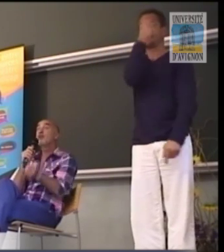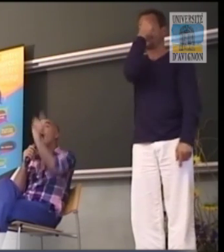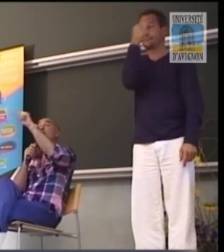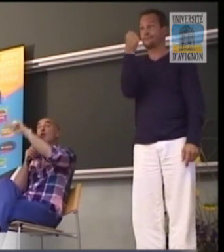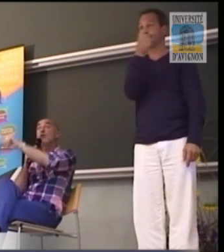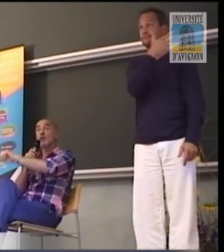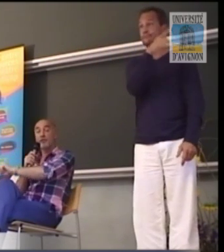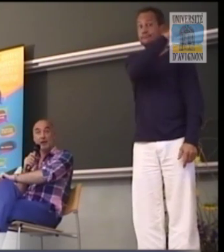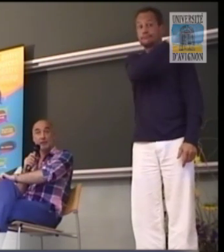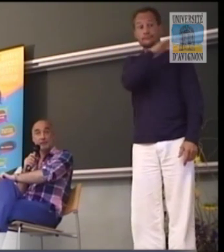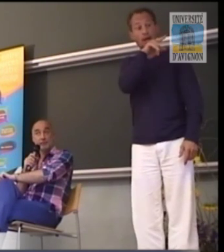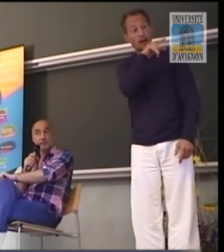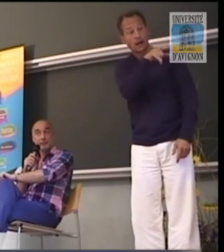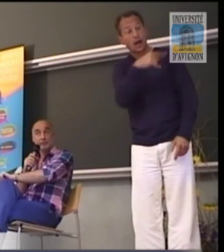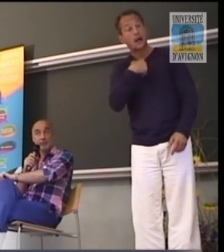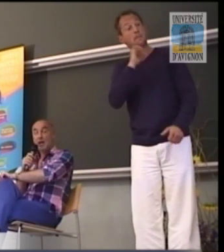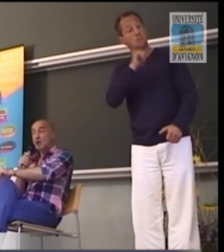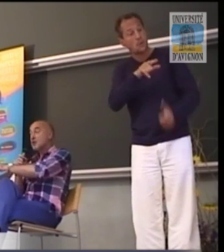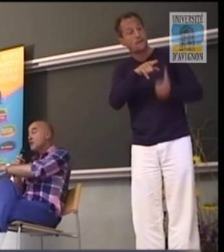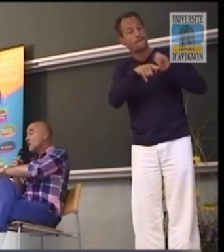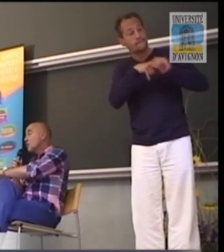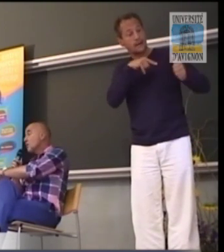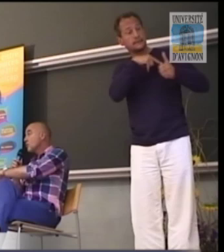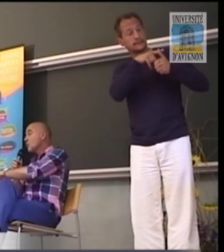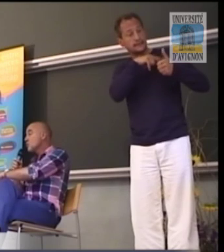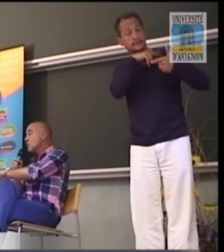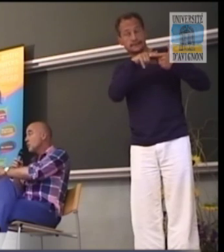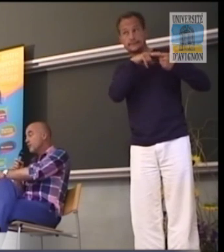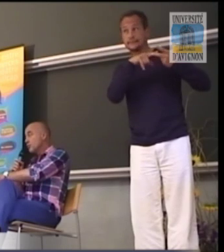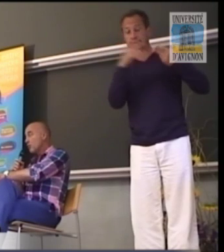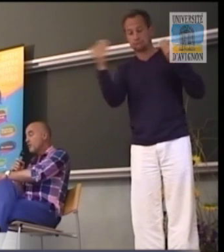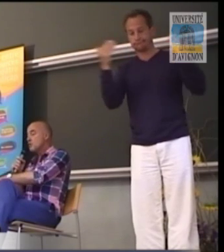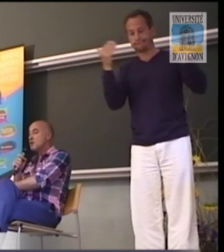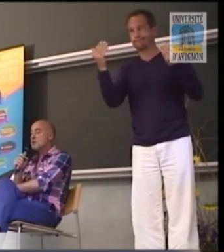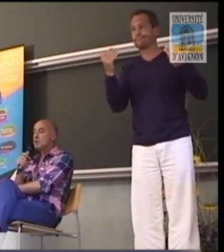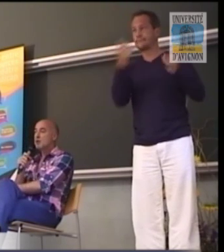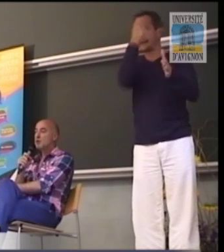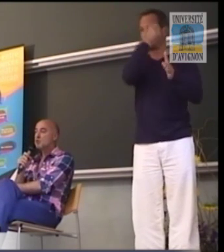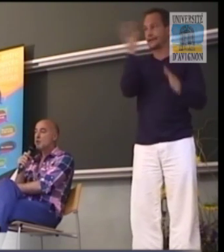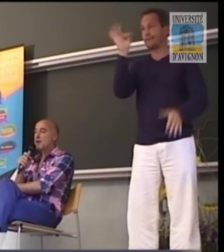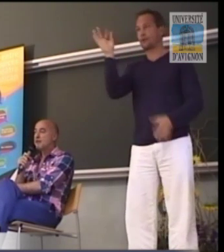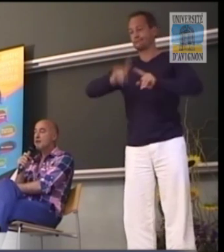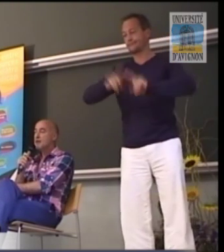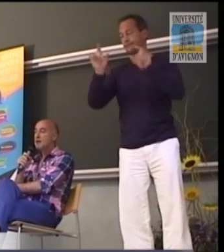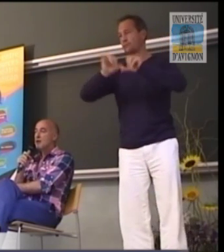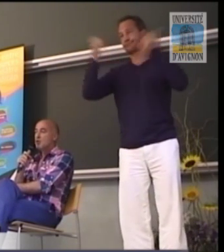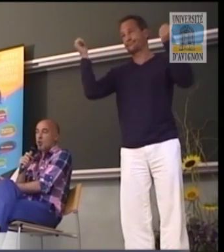que vous pouvez encore faire. Donc ça veut dire qu'en tant que consultant du Fonds de professionnalisation et de solidarité, je